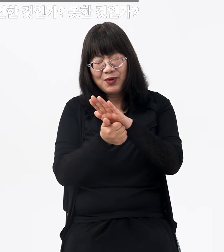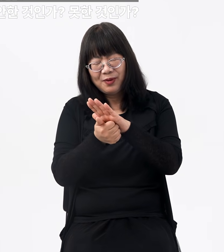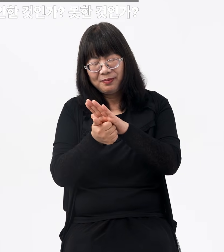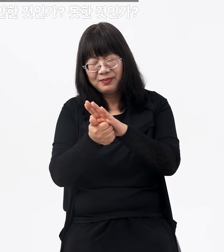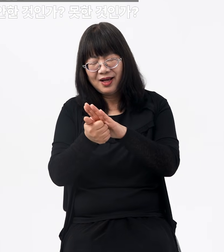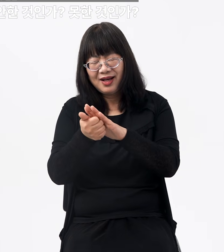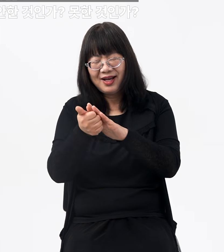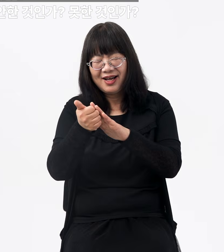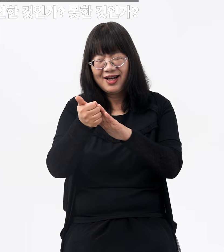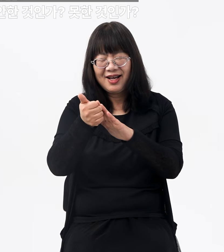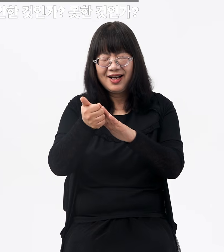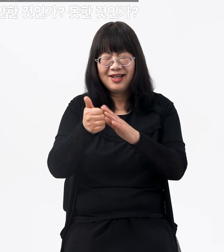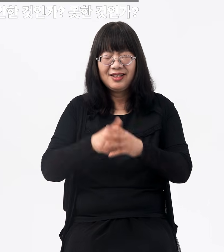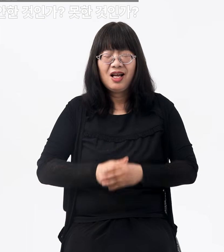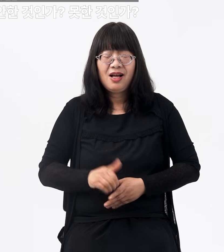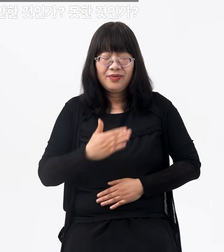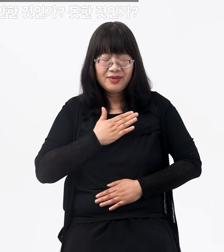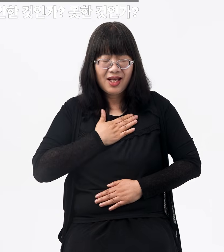소망,